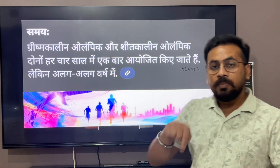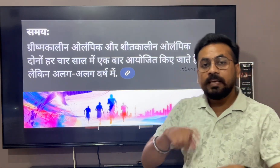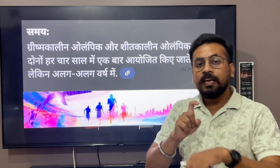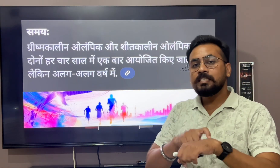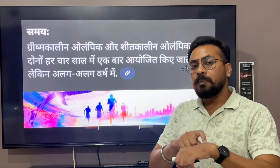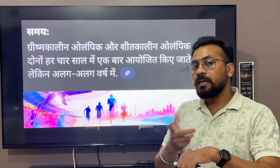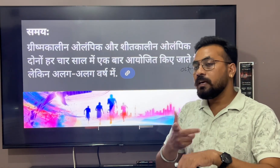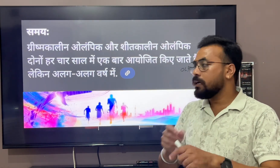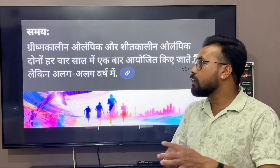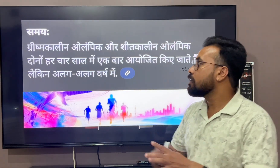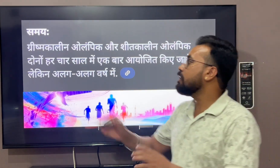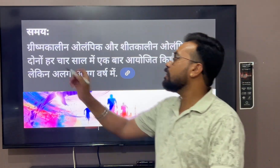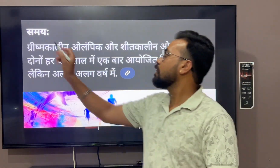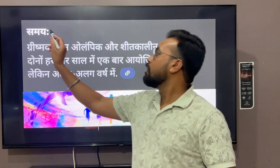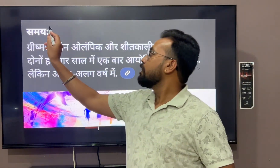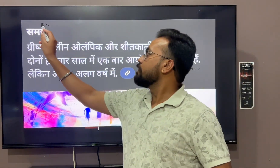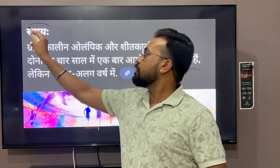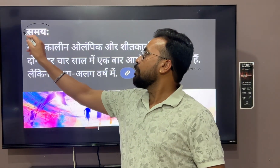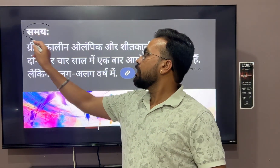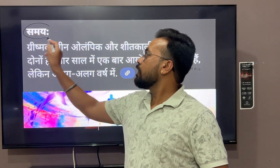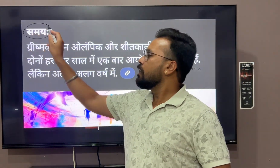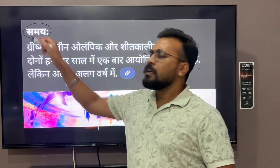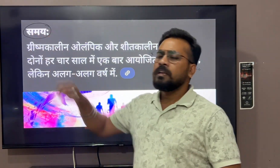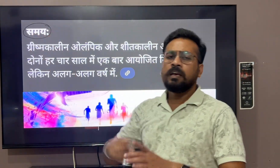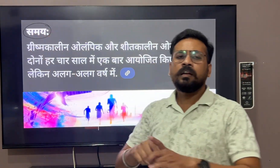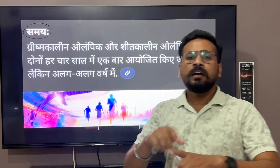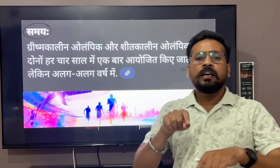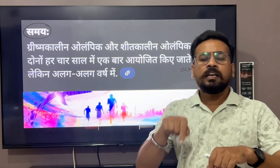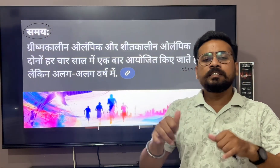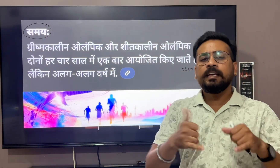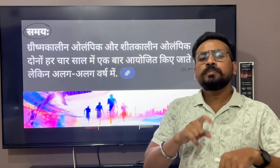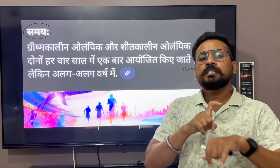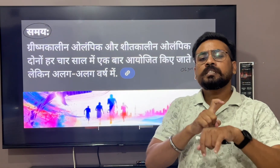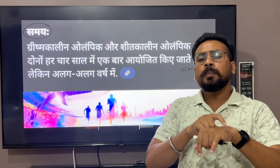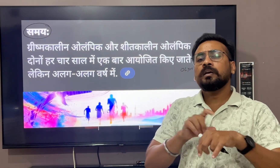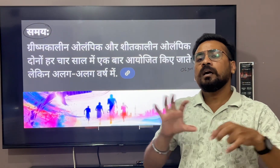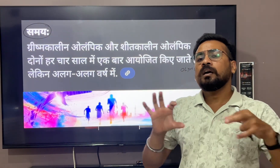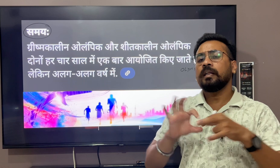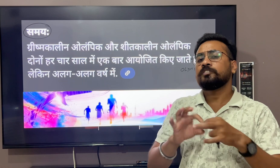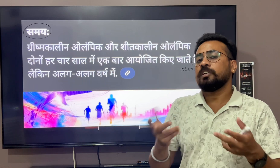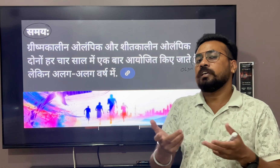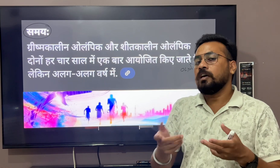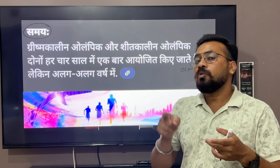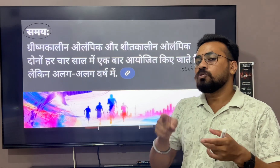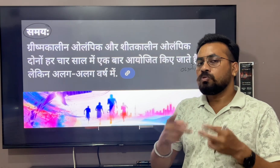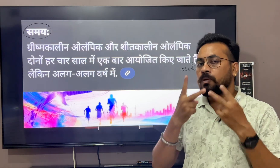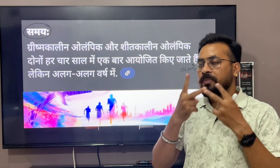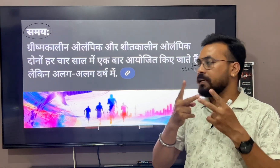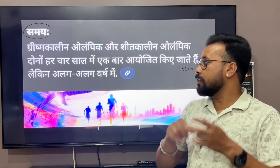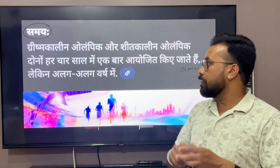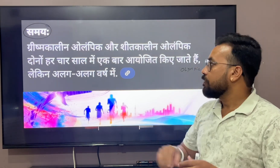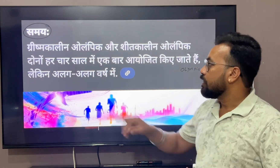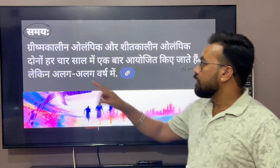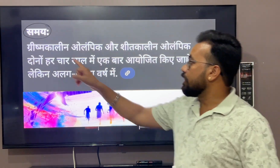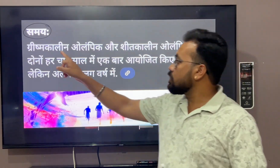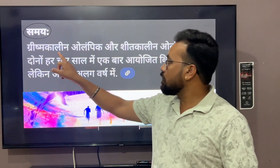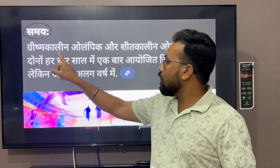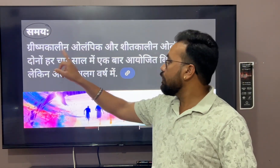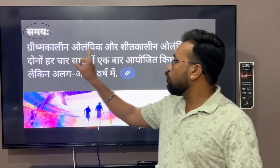देखेंगे समय क्या है, ठीक है ना। समय है ना, इस गेम से समय का कनेक्शन क्या है उसको हम देखेंगे। ग्रीष्मकालीन